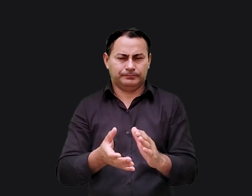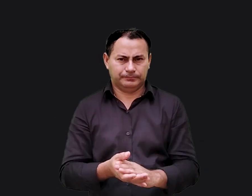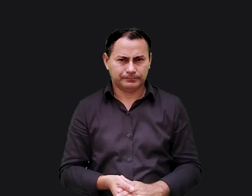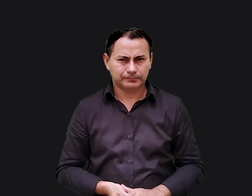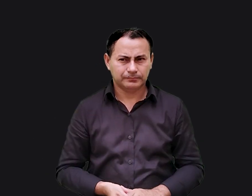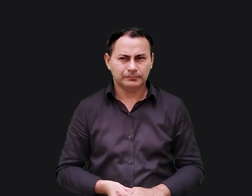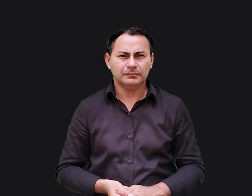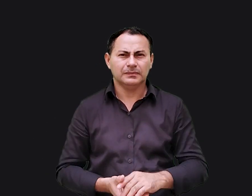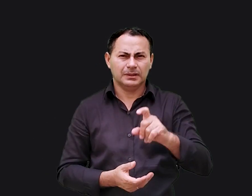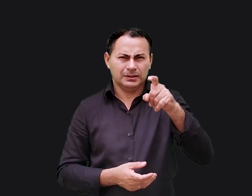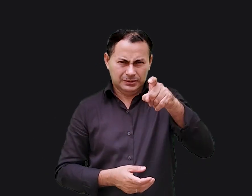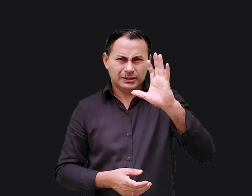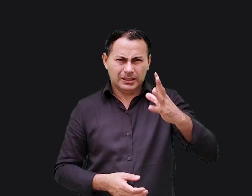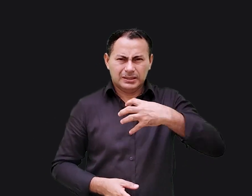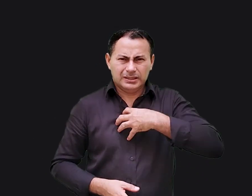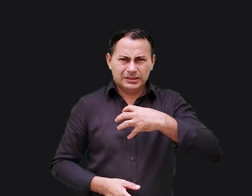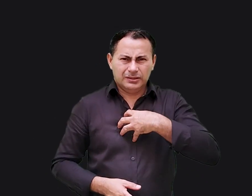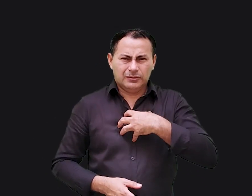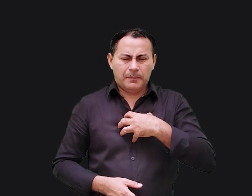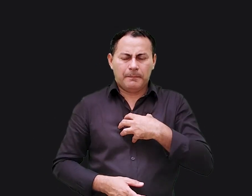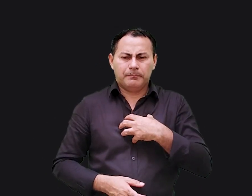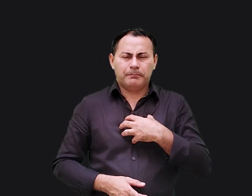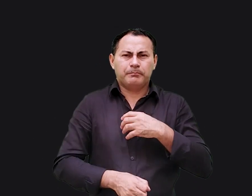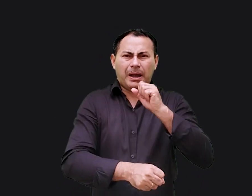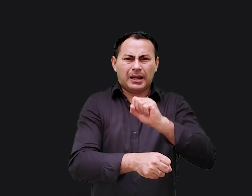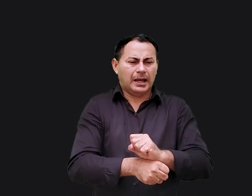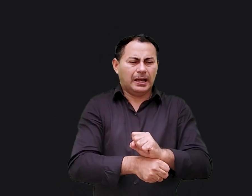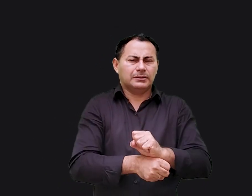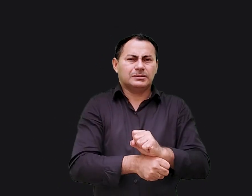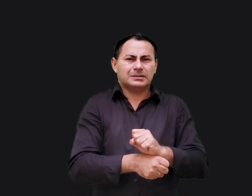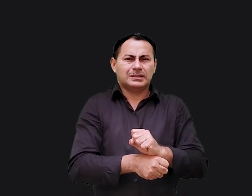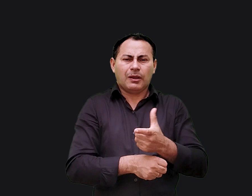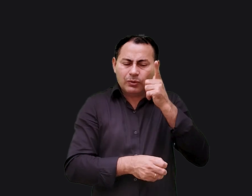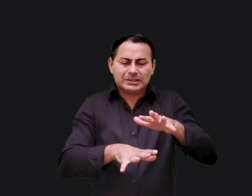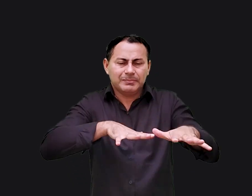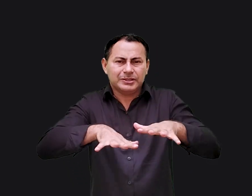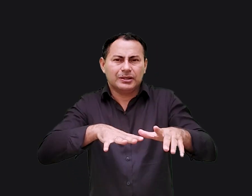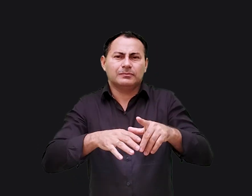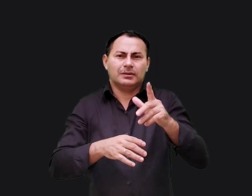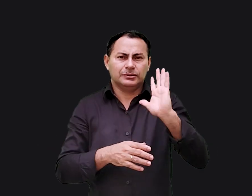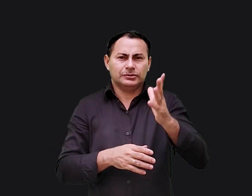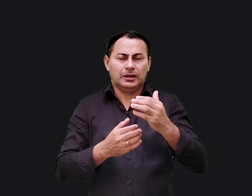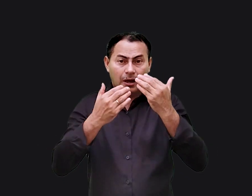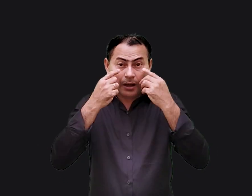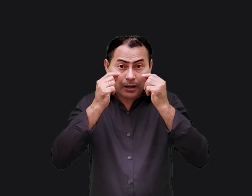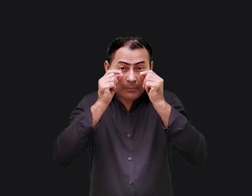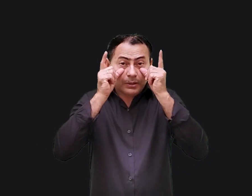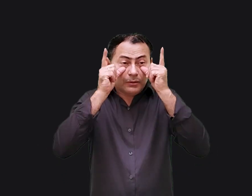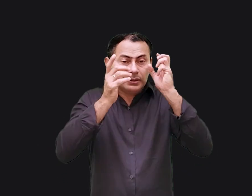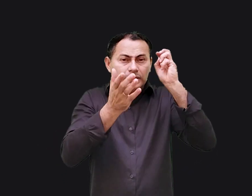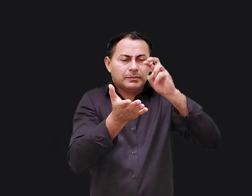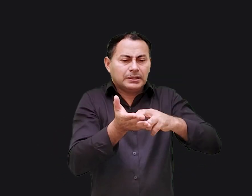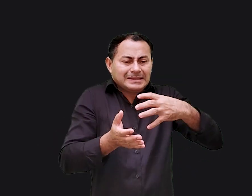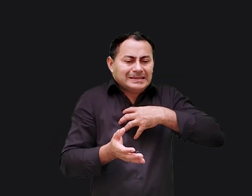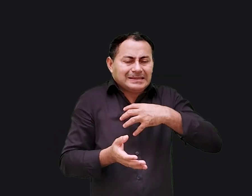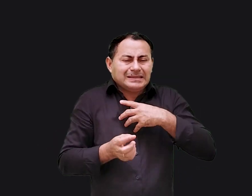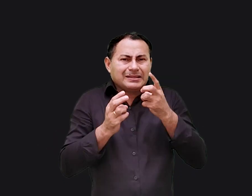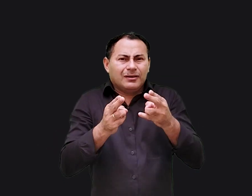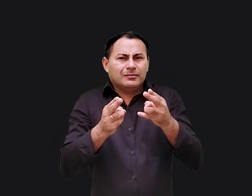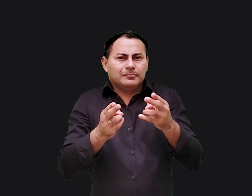restauração. Você já se sentiu tombado alguma vez? Você já abriu seus olhos de manhã e se sentiu como